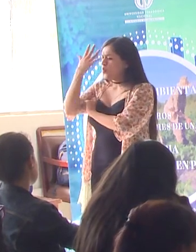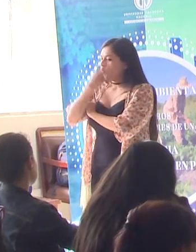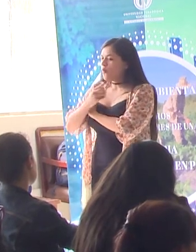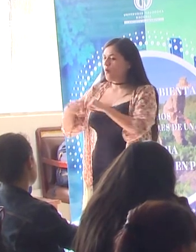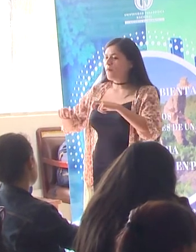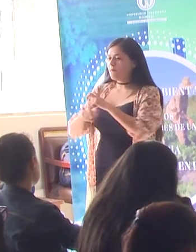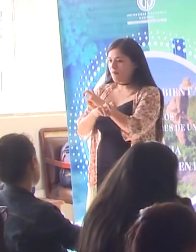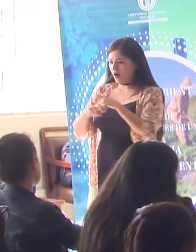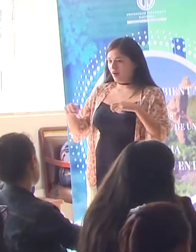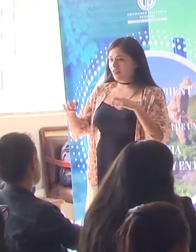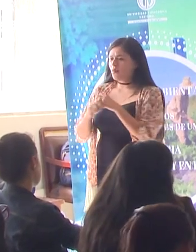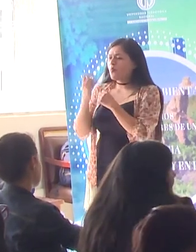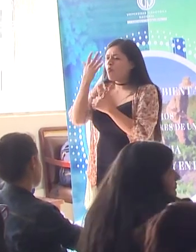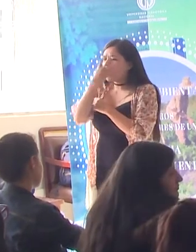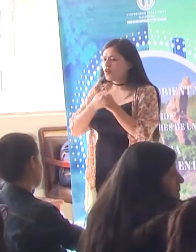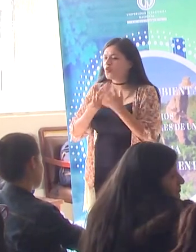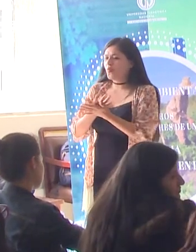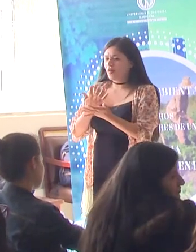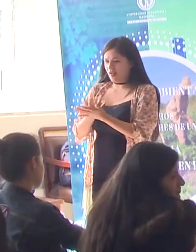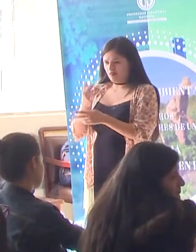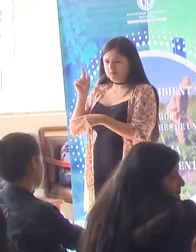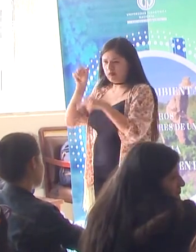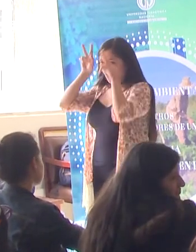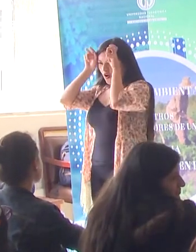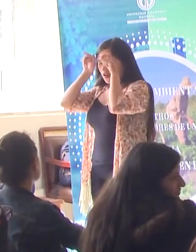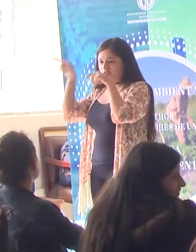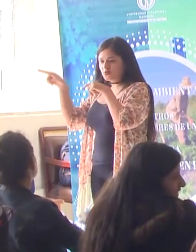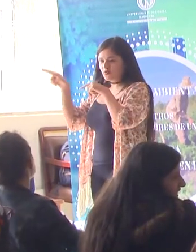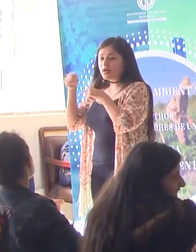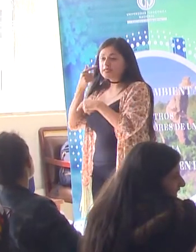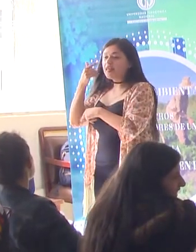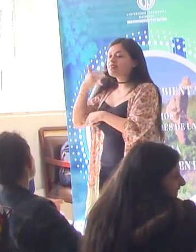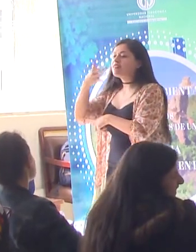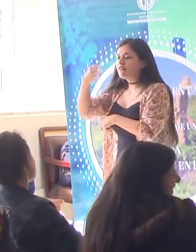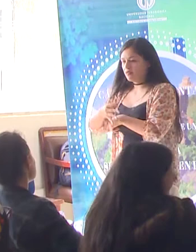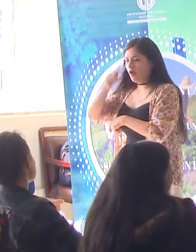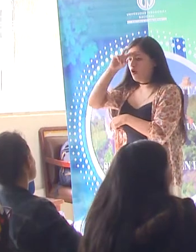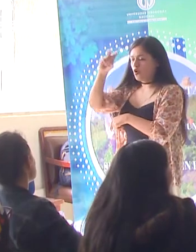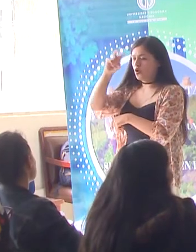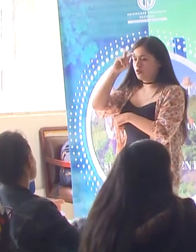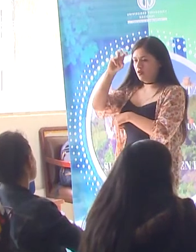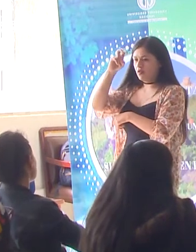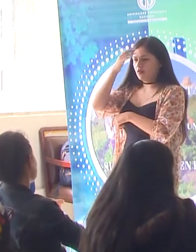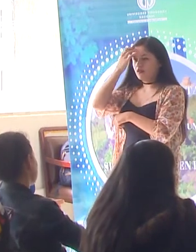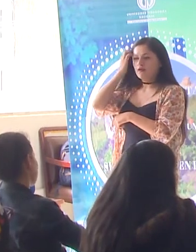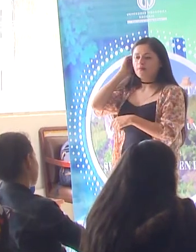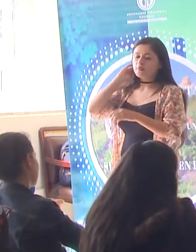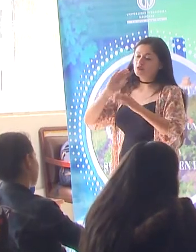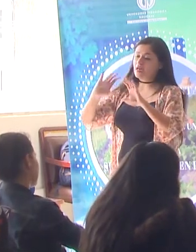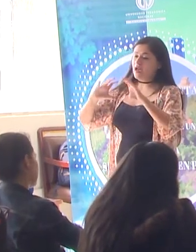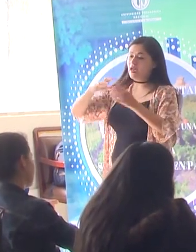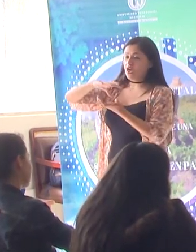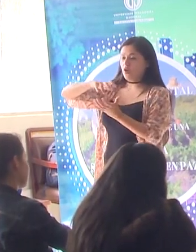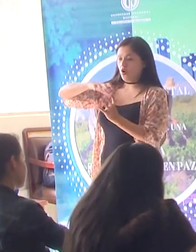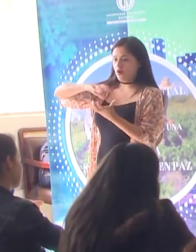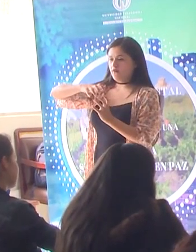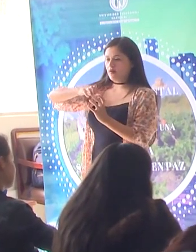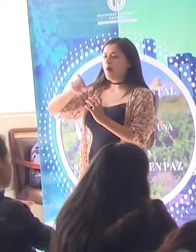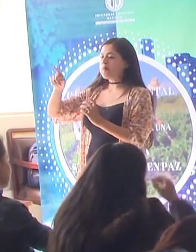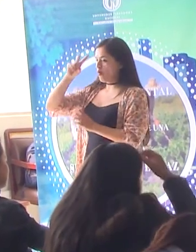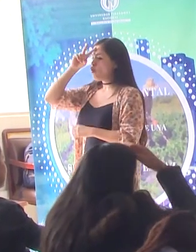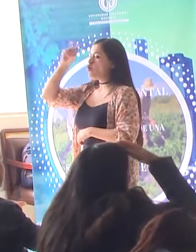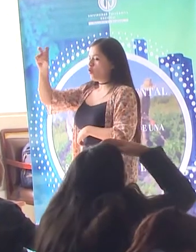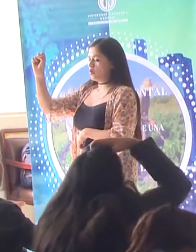maravilloso humedal la conejera la conejera es el norte real de nuestra ciudad el norte geográfico pero vamos a hablar más bien del